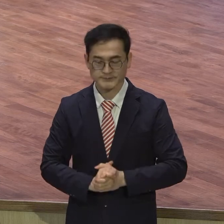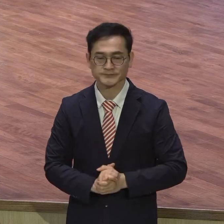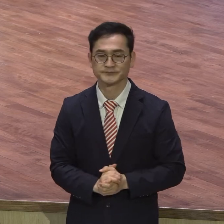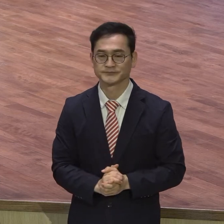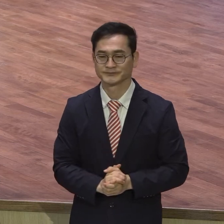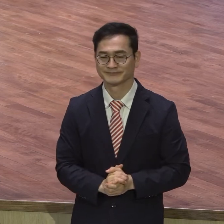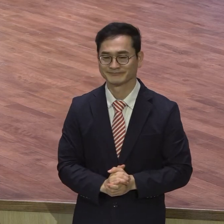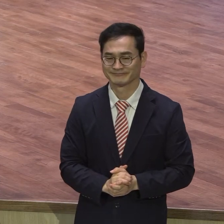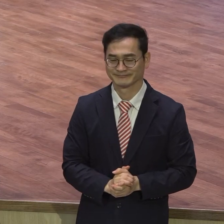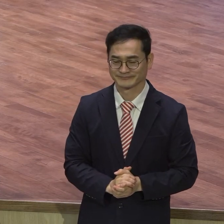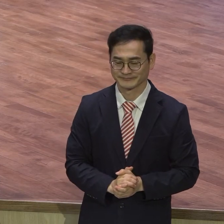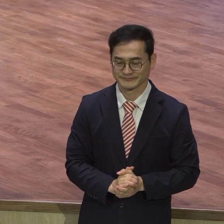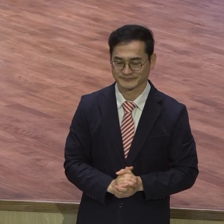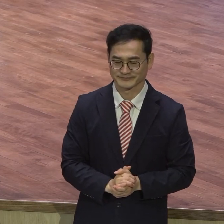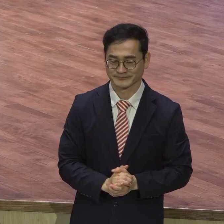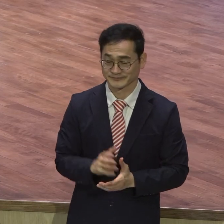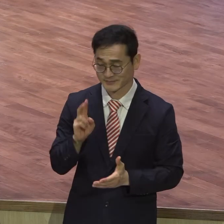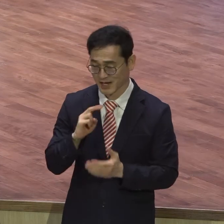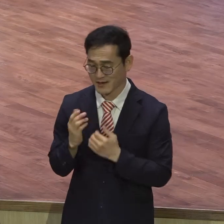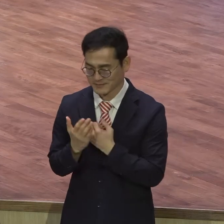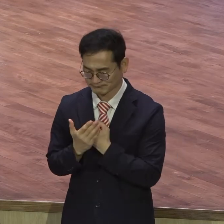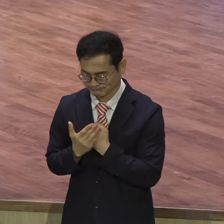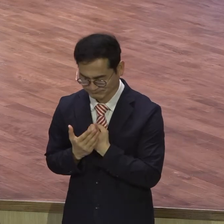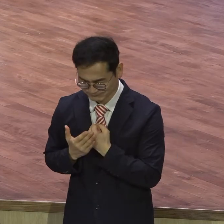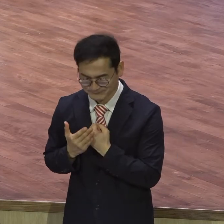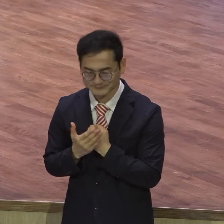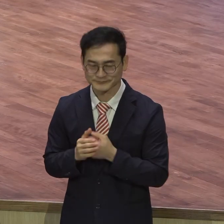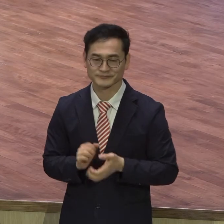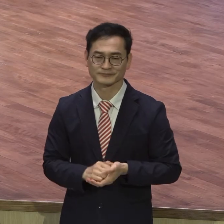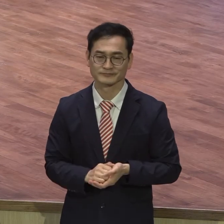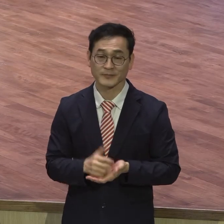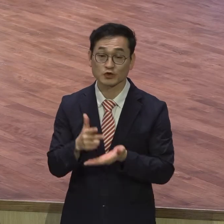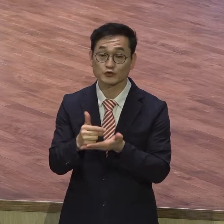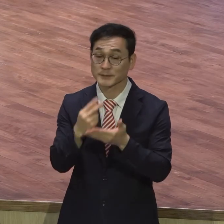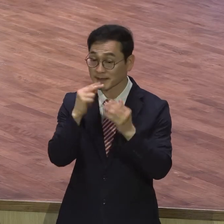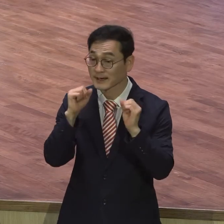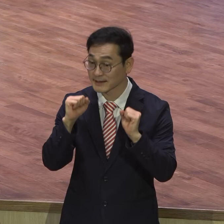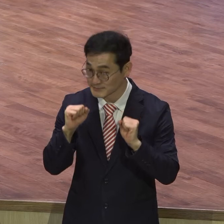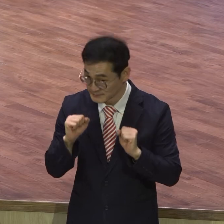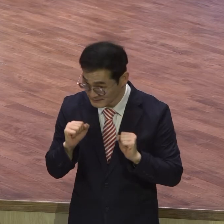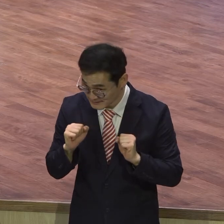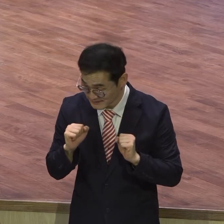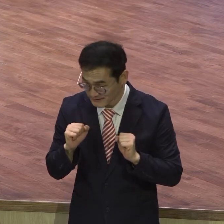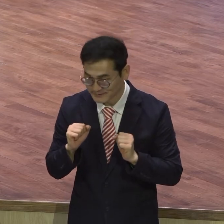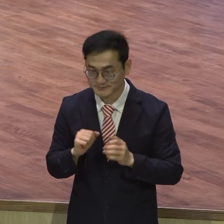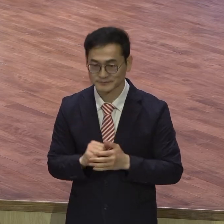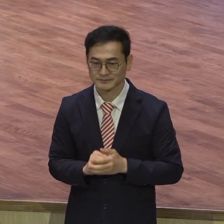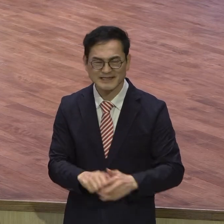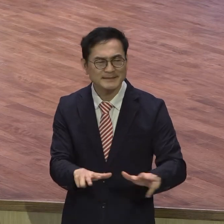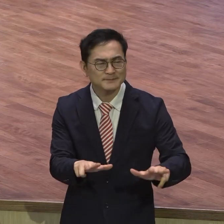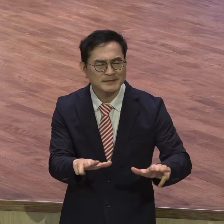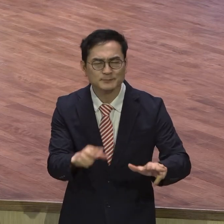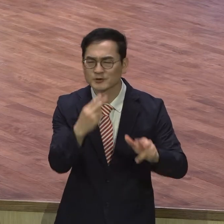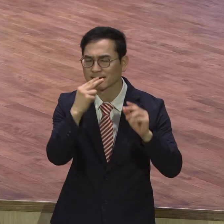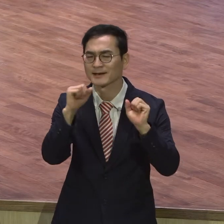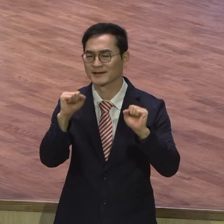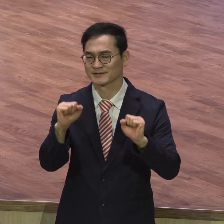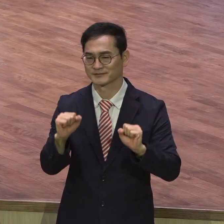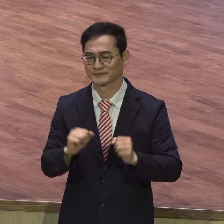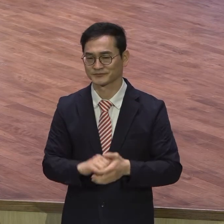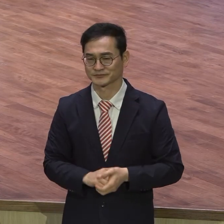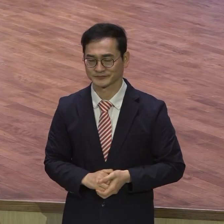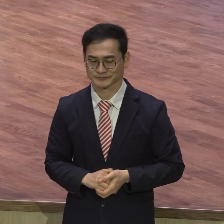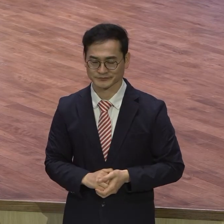은혜로운 장희였습니다. 주님은 살아계십니다. 지금 살아계십니다. 우리